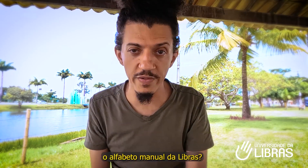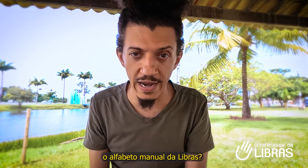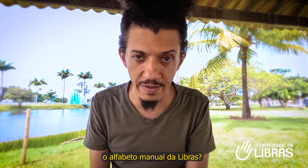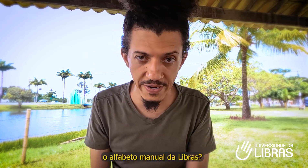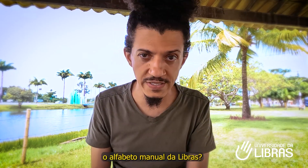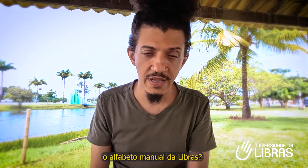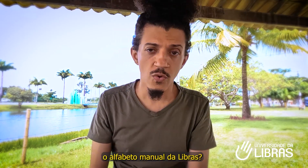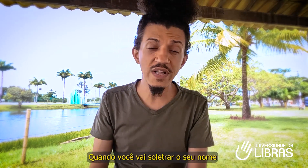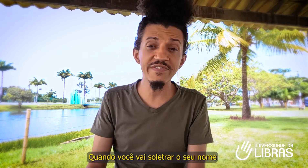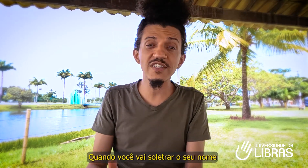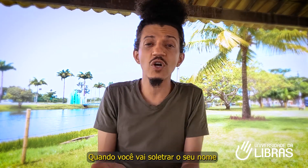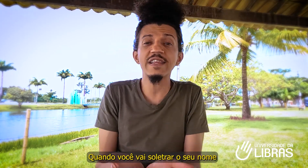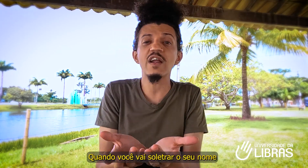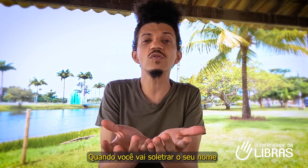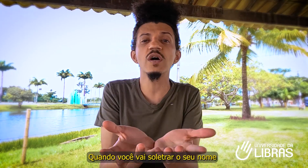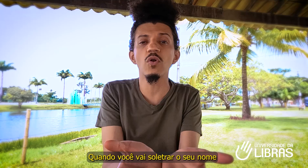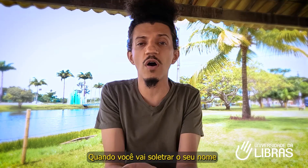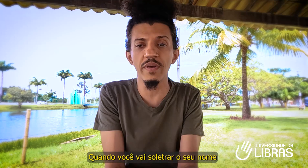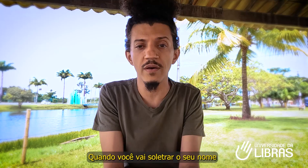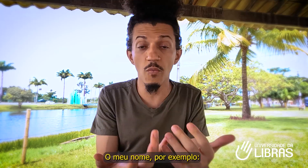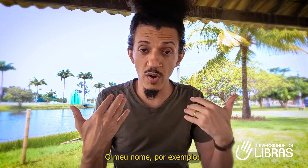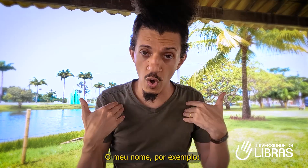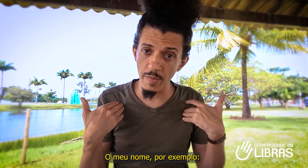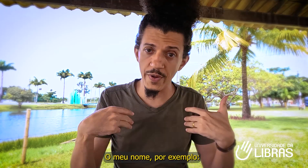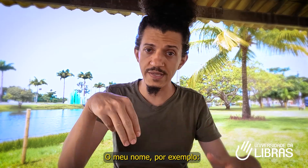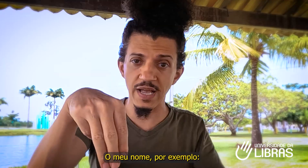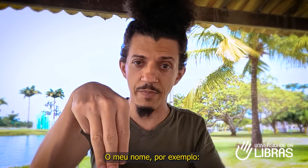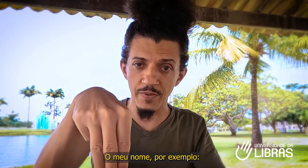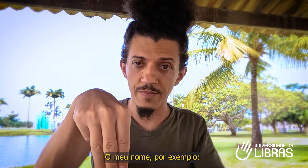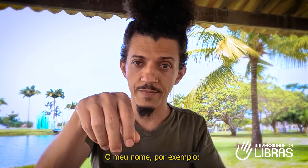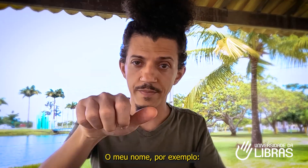da Libras? Quando você vai soletrar o seu nome. O meu nome, por exemplo.